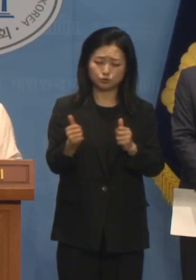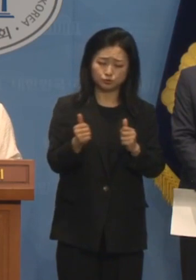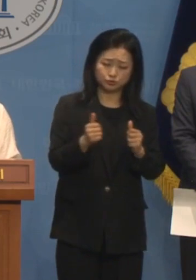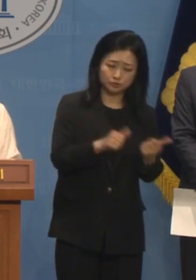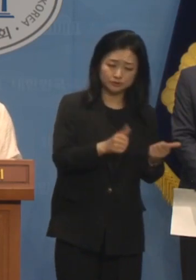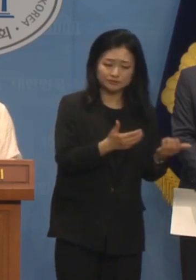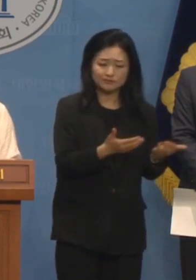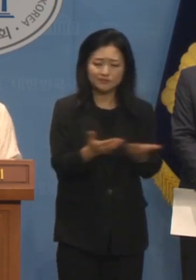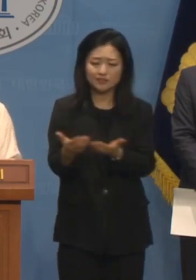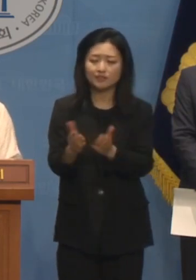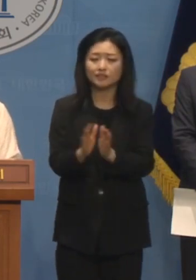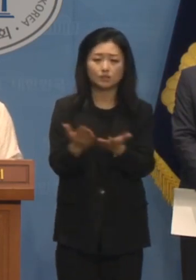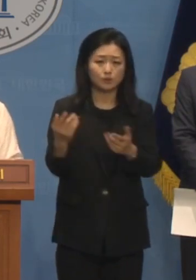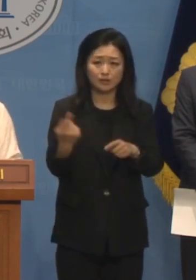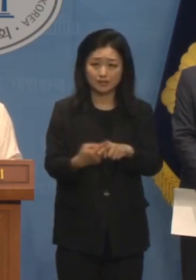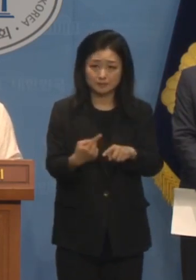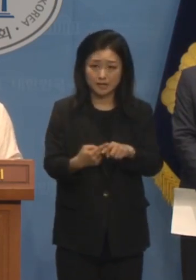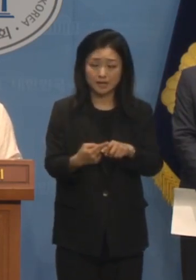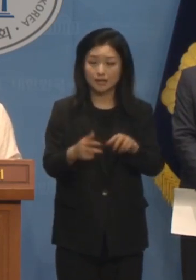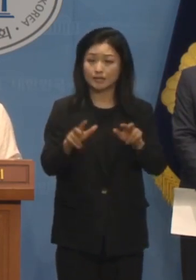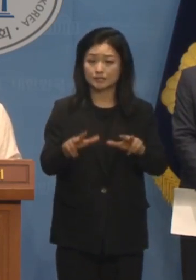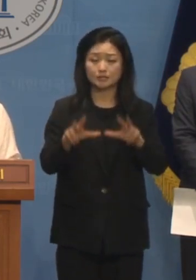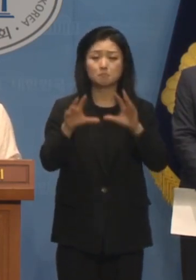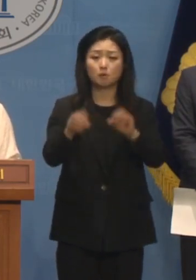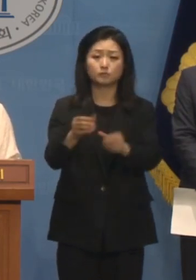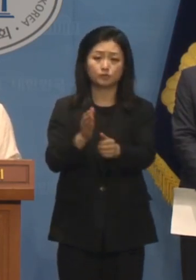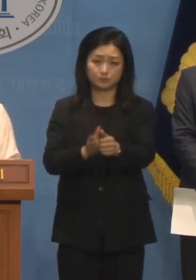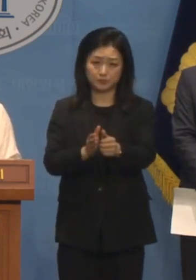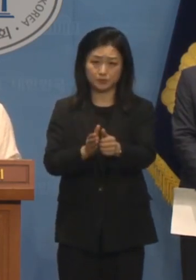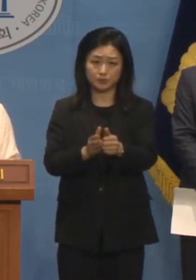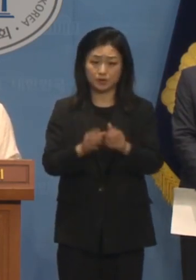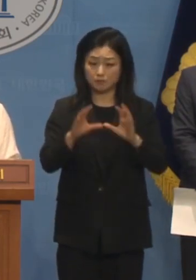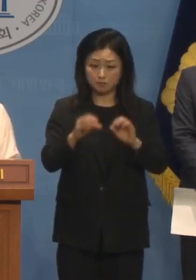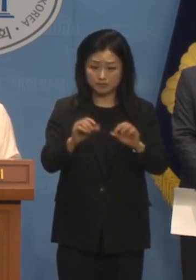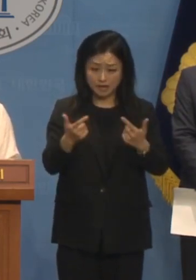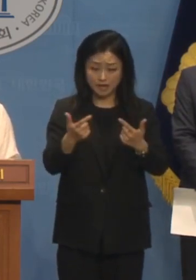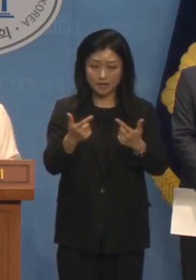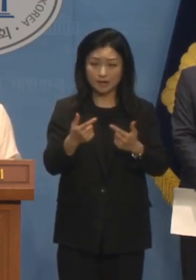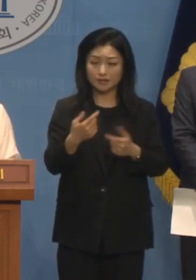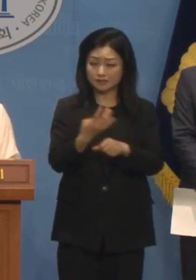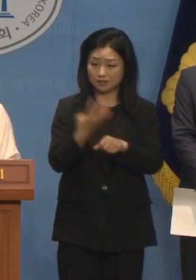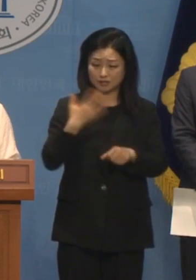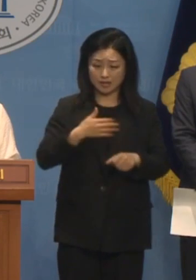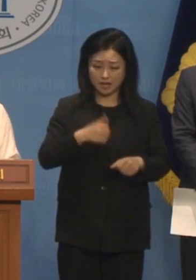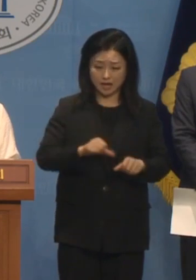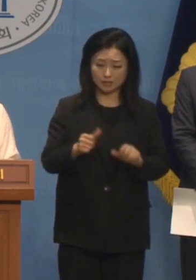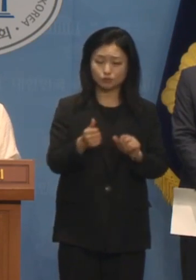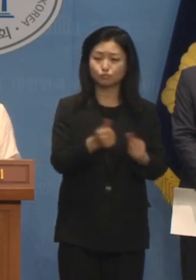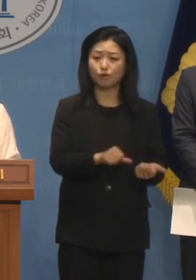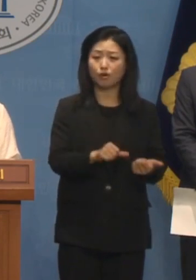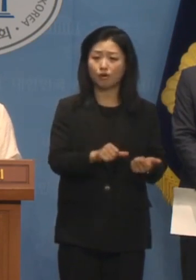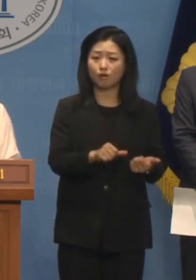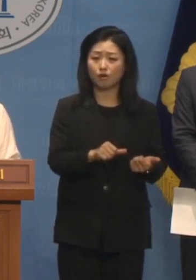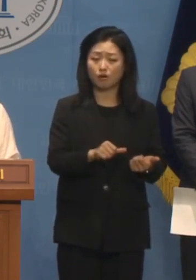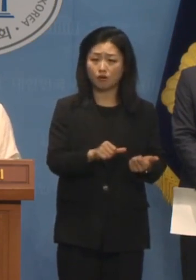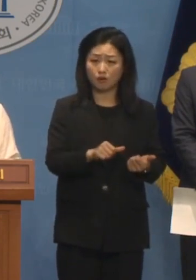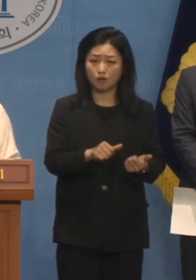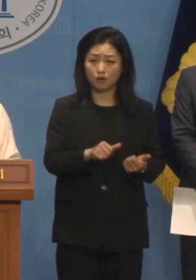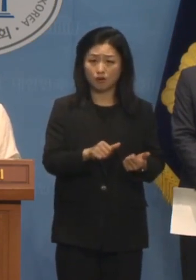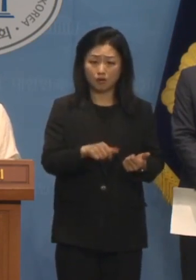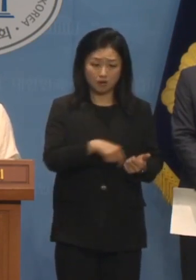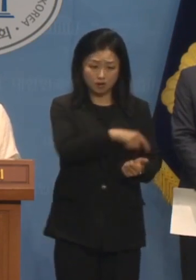안내하는 안내서입니다. 지금 멈추지 않으면 4년 전 덕준이의 죽음 이후 멈출 수 있었던